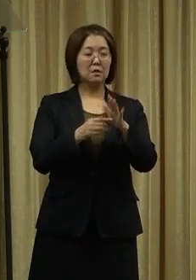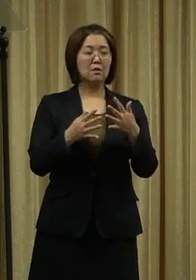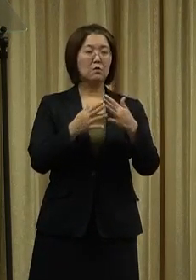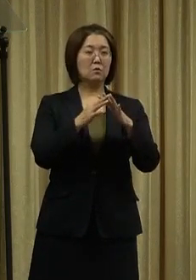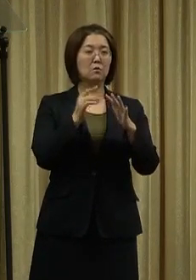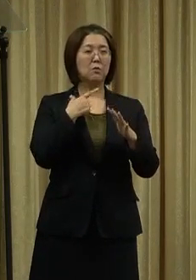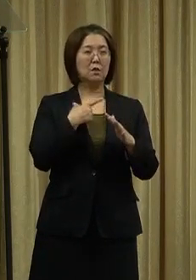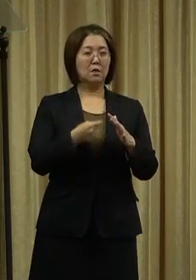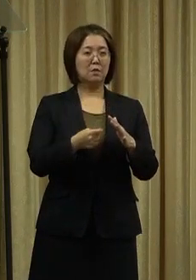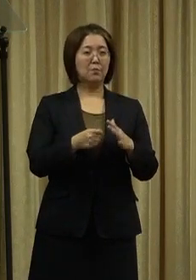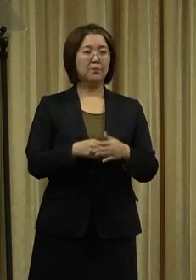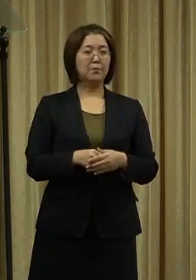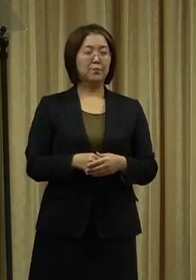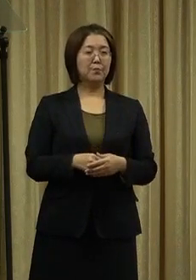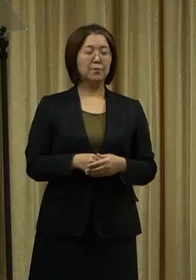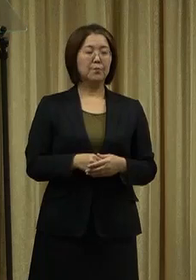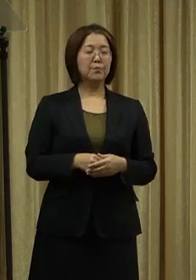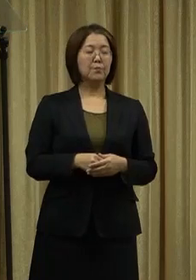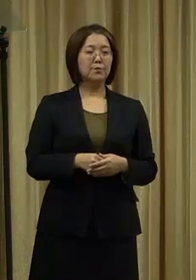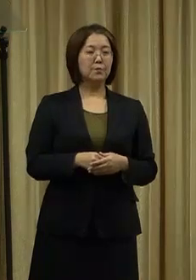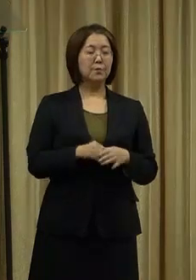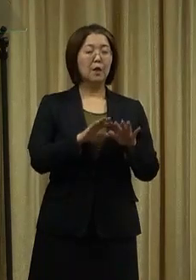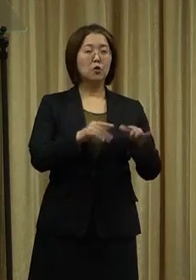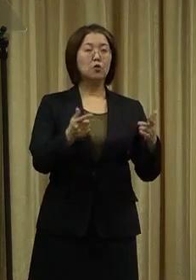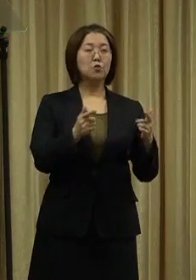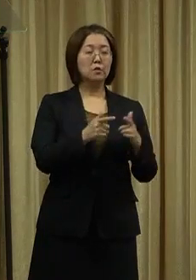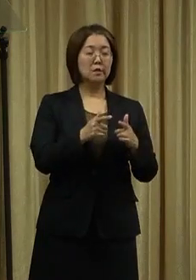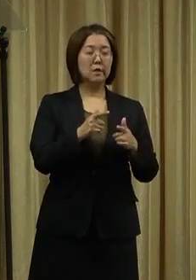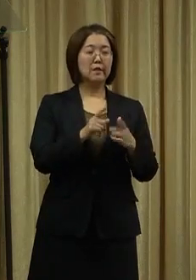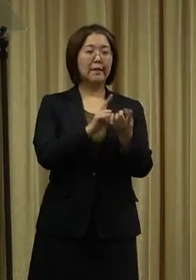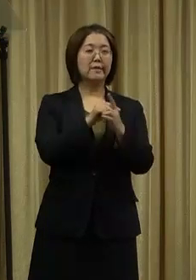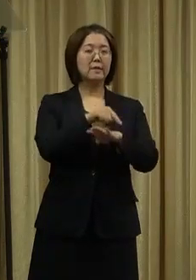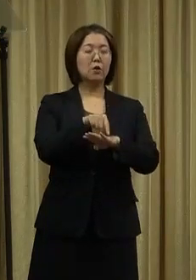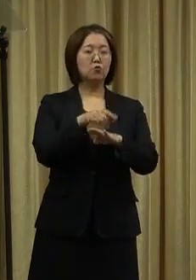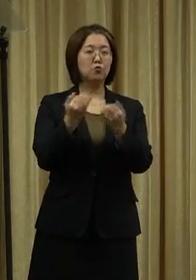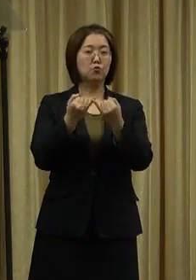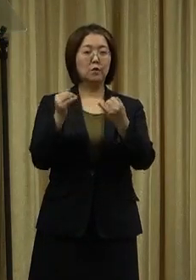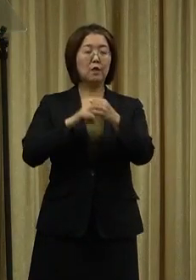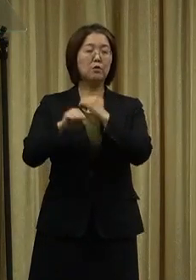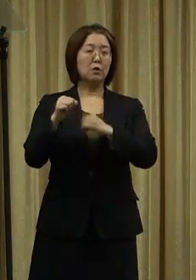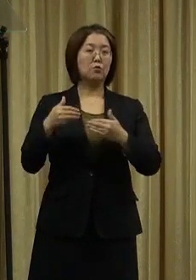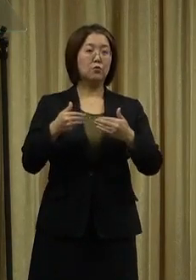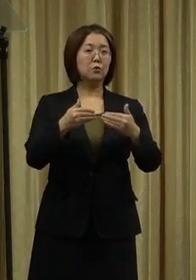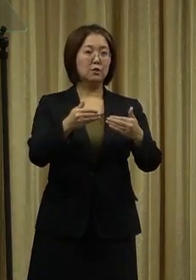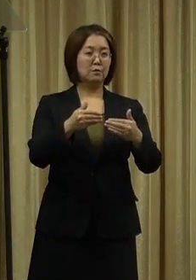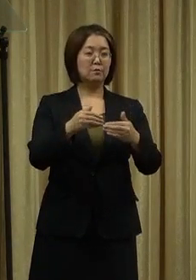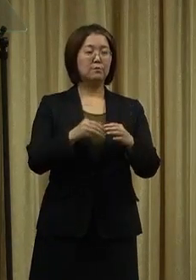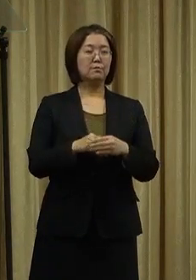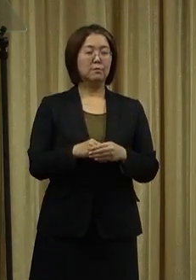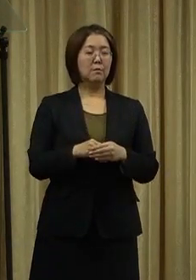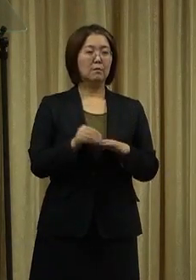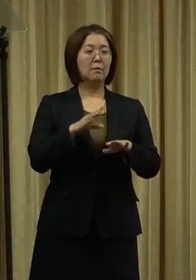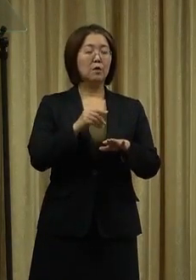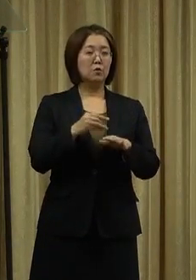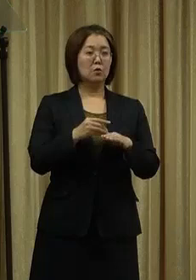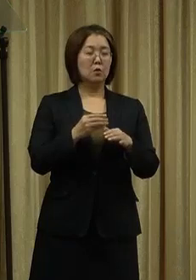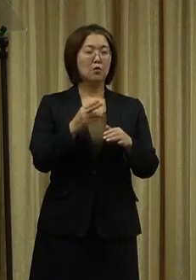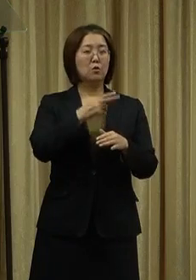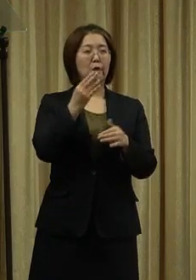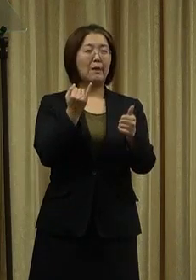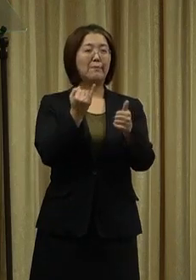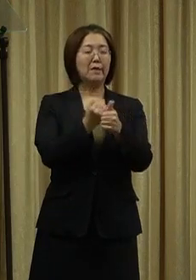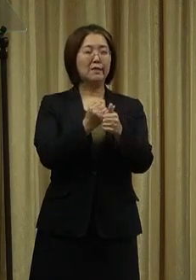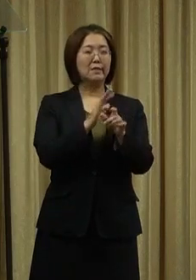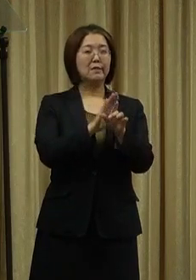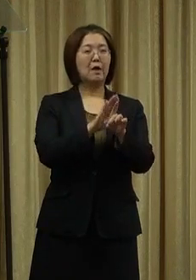。次は少子化対策と女性活躍の推進です。まず富山マリージサポートセンターです